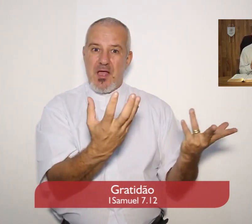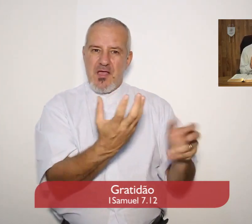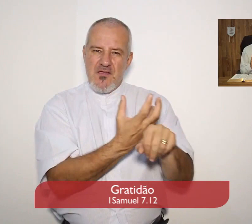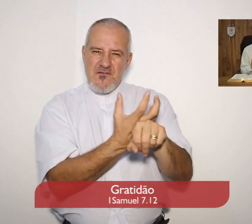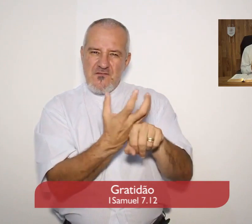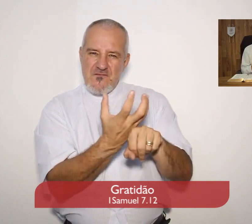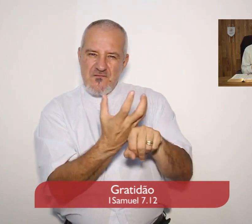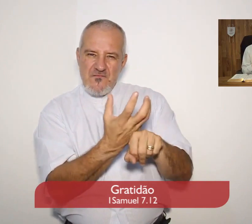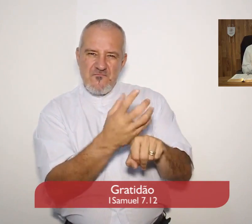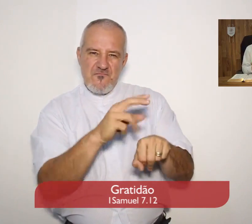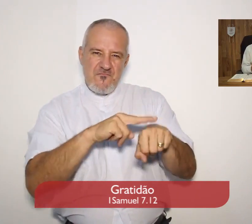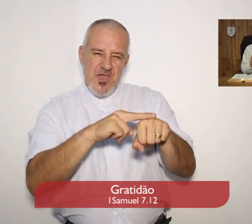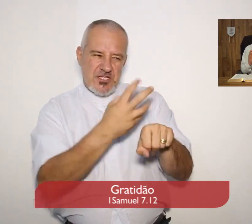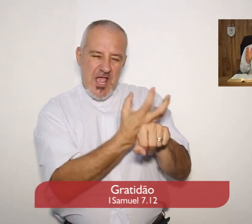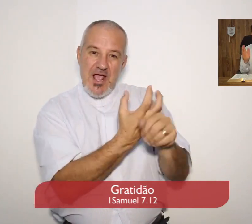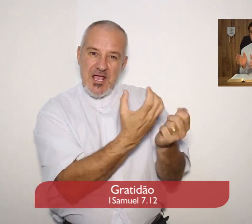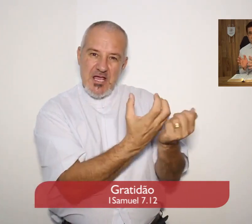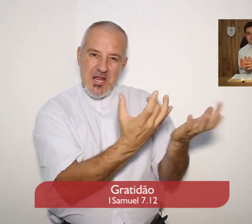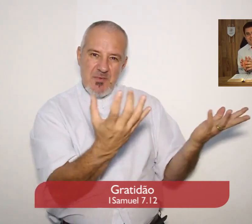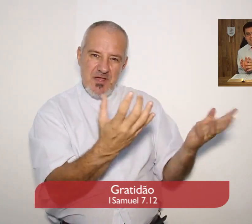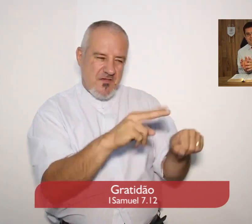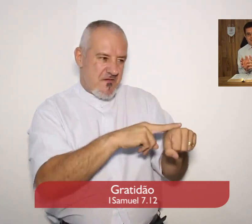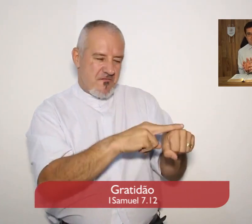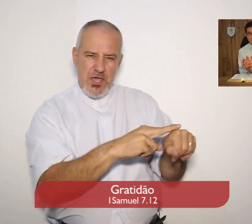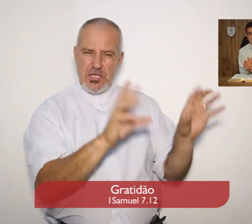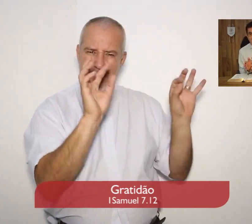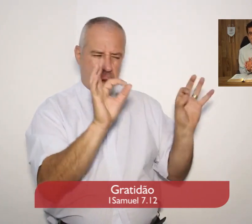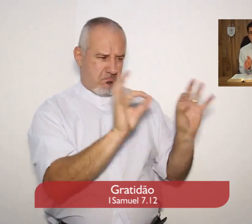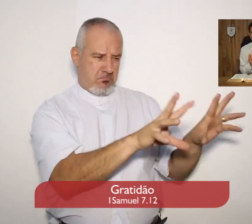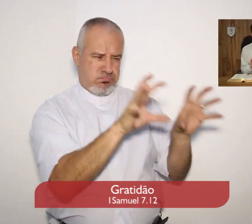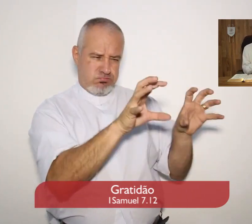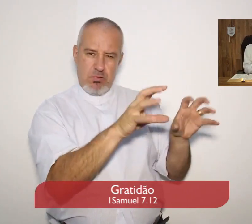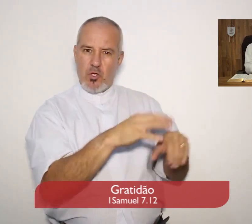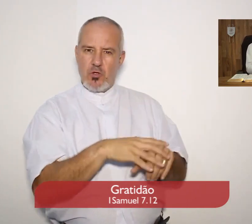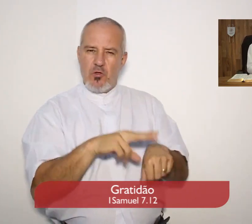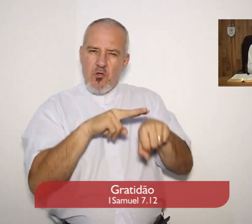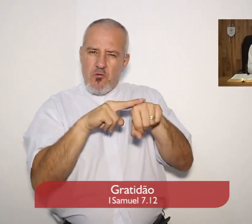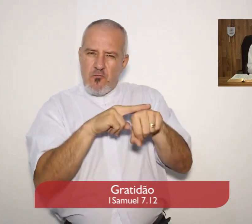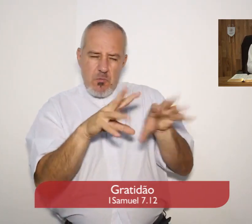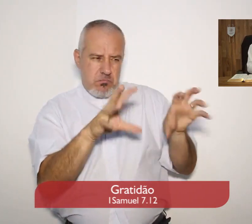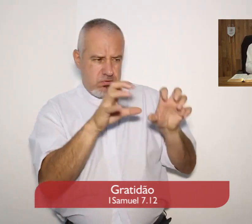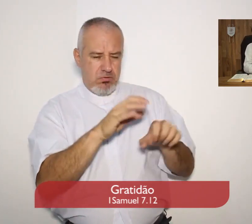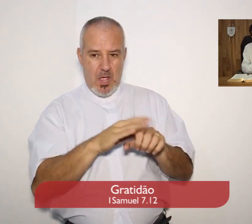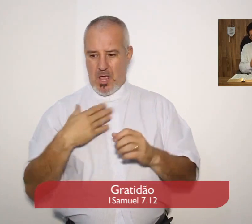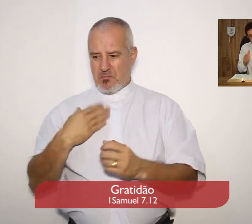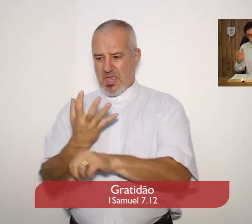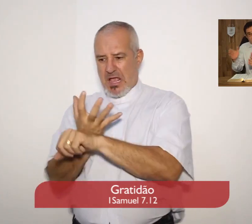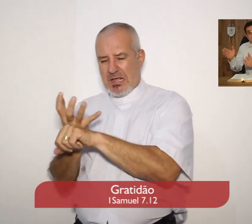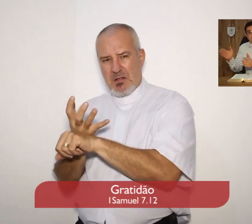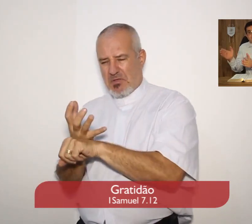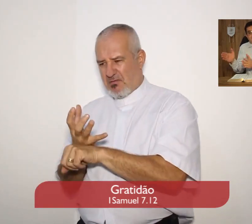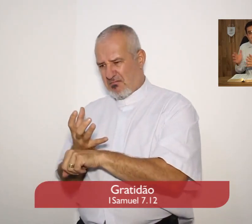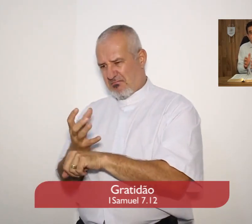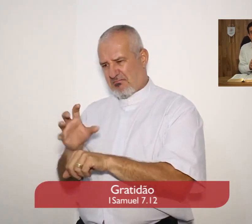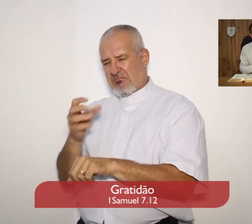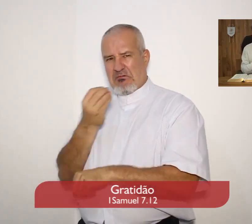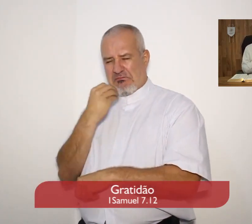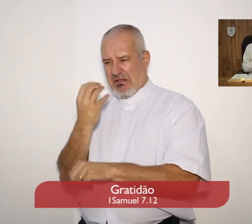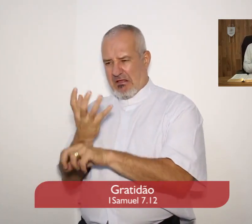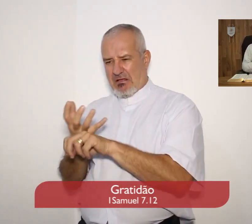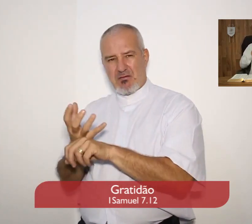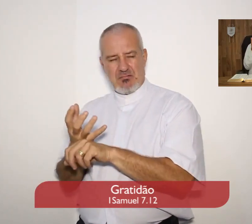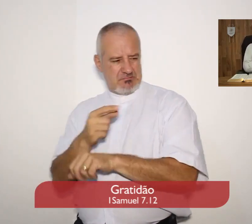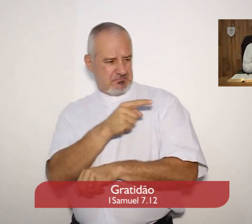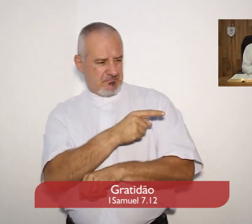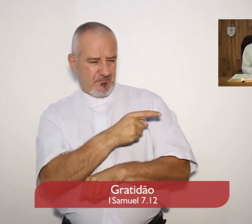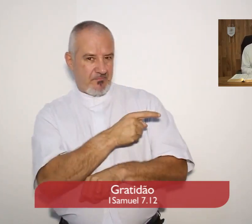como aquele gramado de grama sintética, né? Por ele não ser natural, fica verde o ano inteiro. Mas